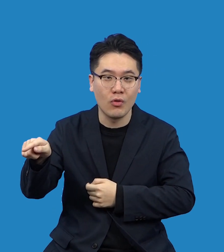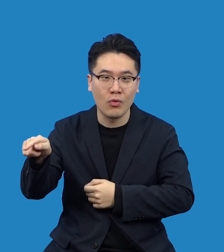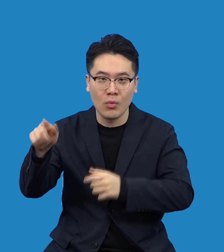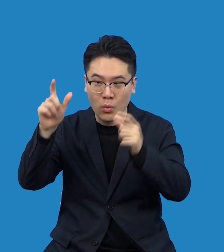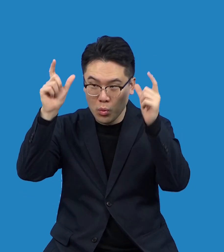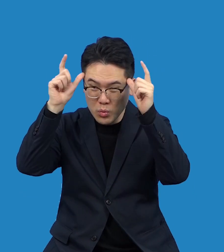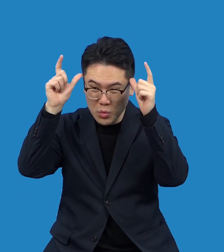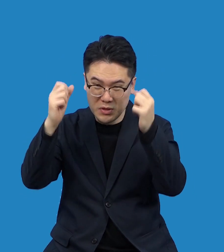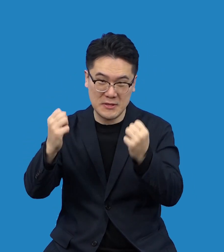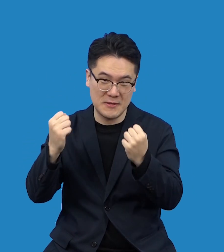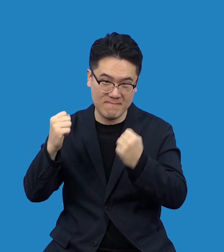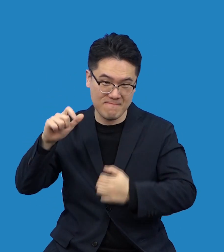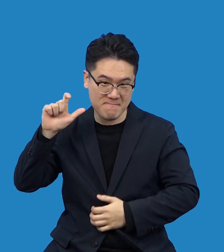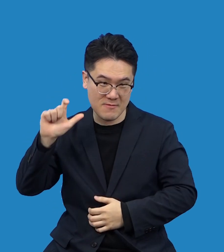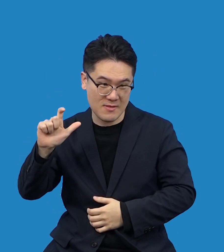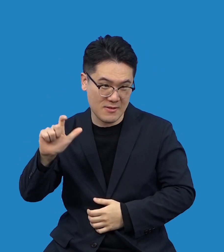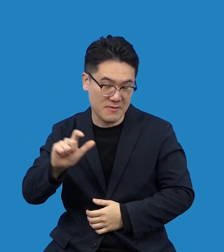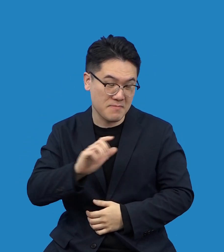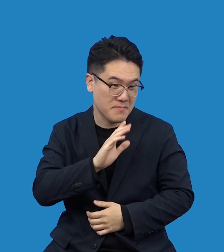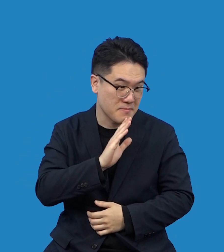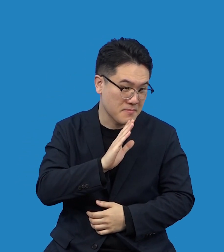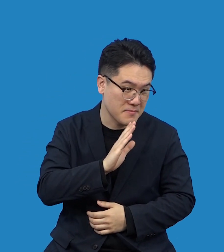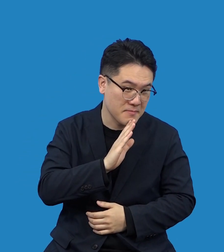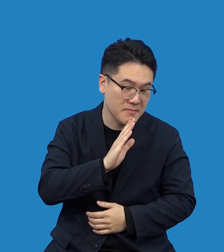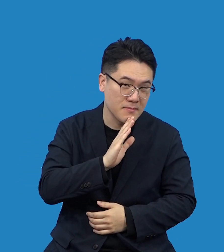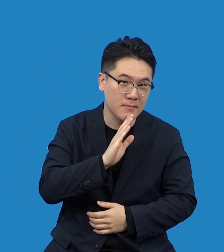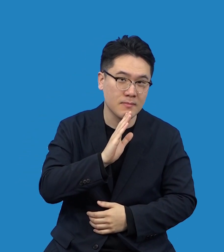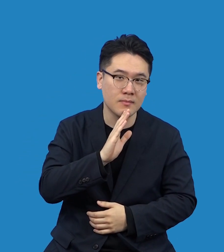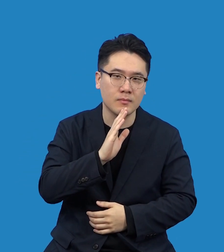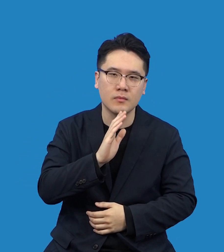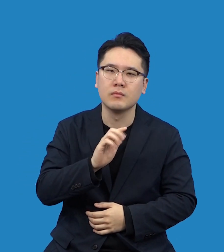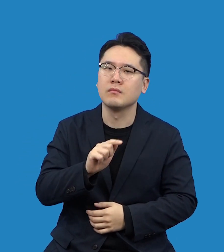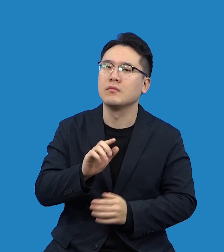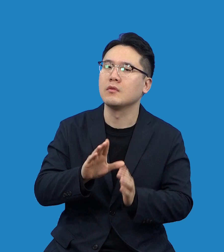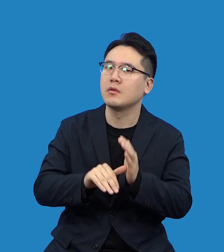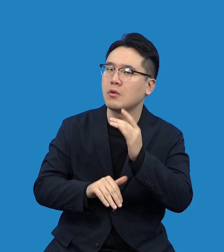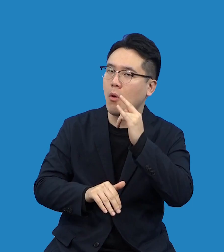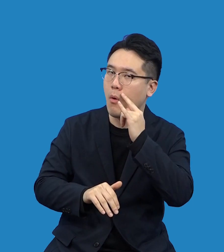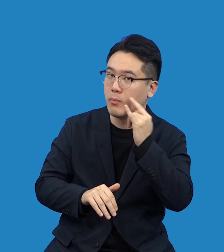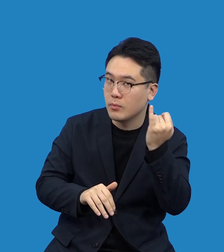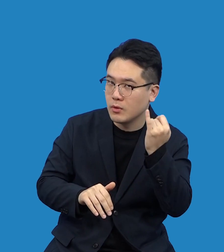그러자 어머니께서 황소에 대한 이야기를 쭉 해주셨는데,